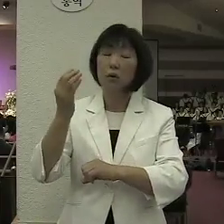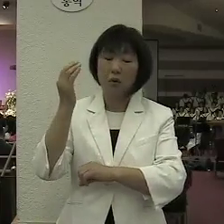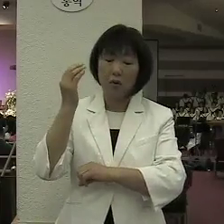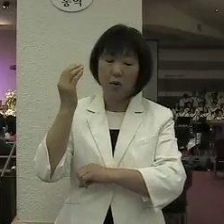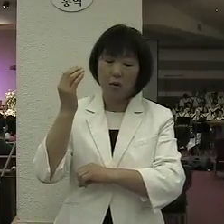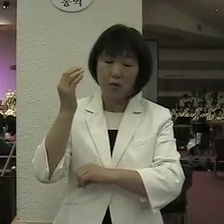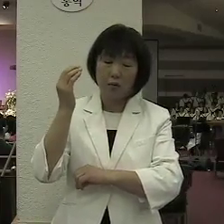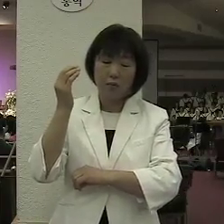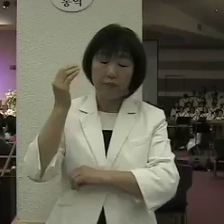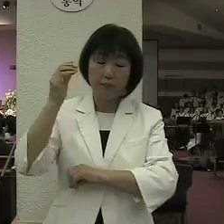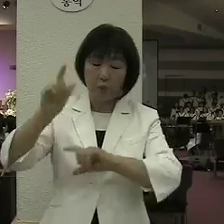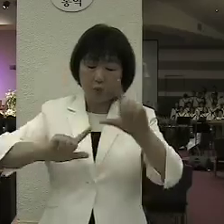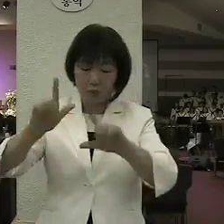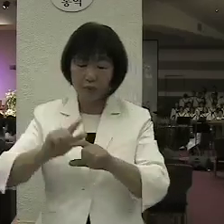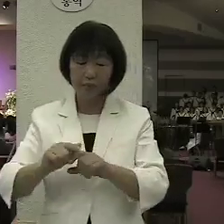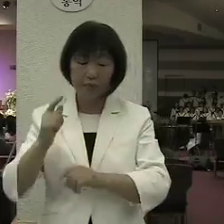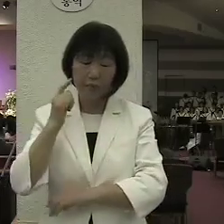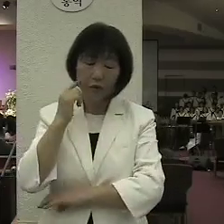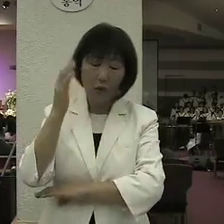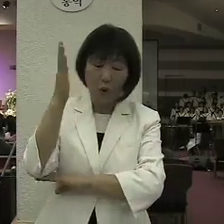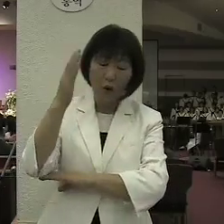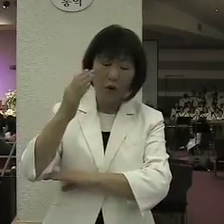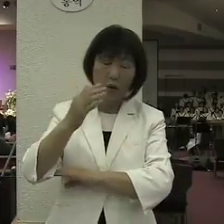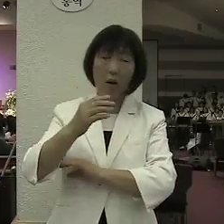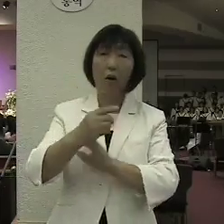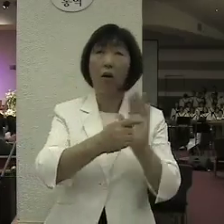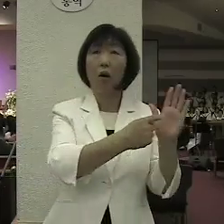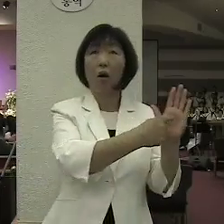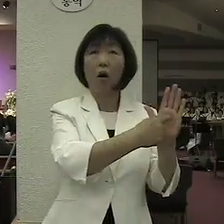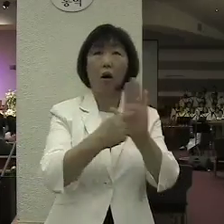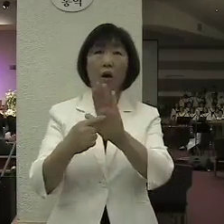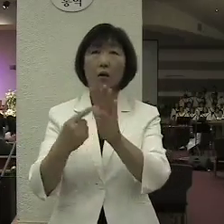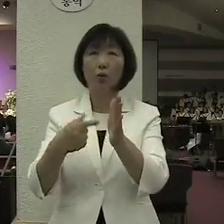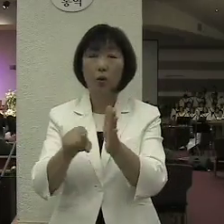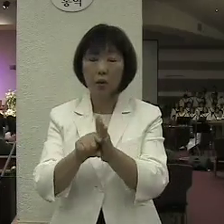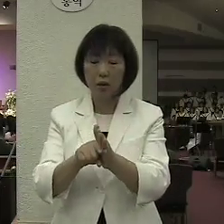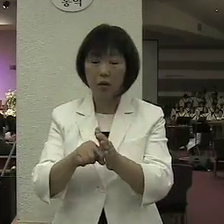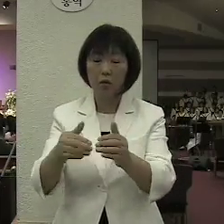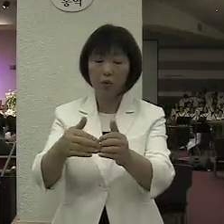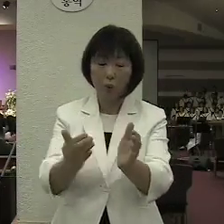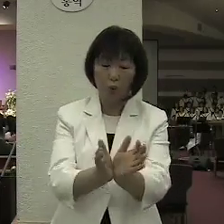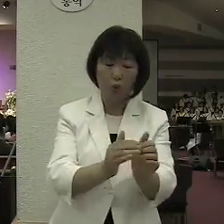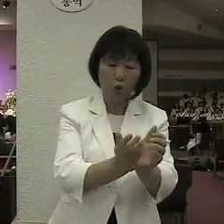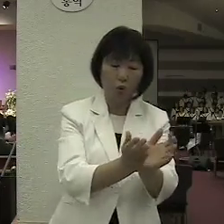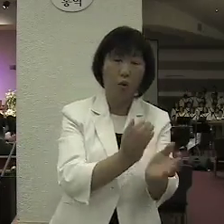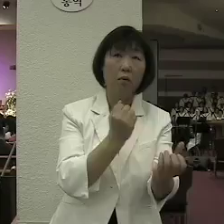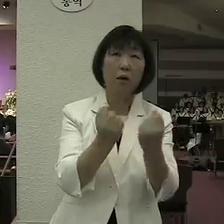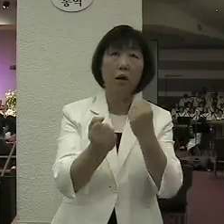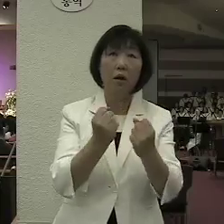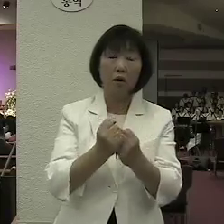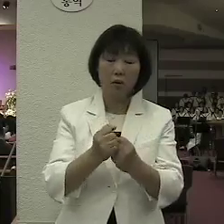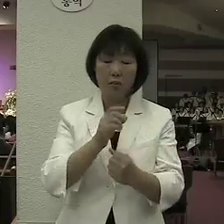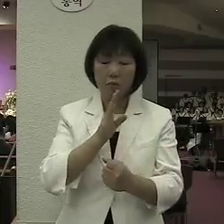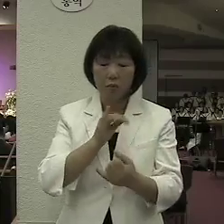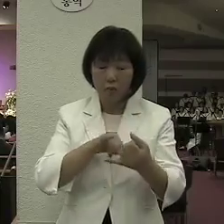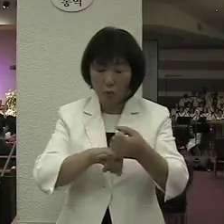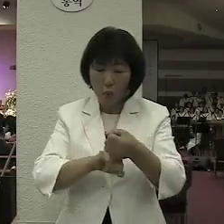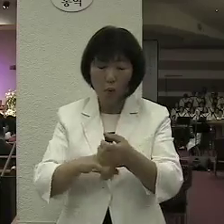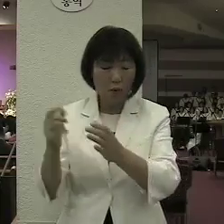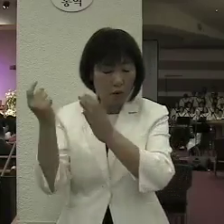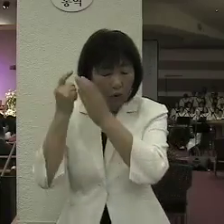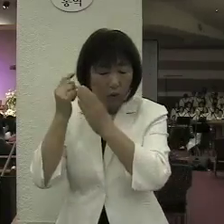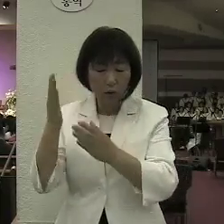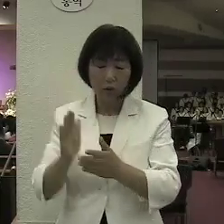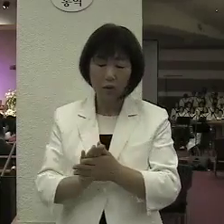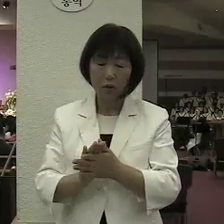만에 사망 권세 이기시고 부활하신 예수님이 되시고, 그 주님이 지금 역사를 주관하시는 하나님 우편의